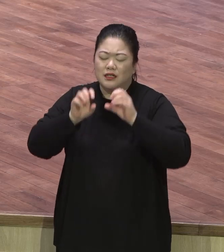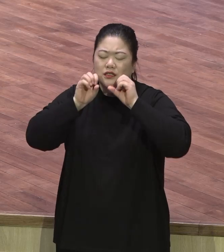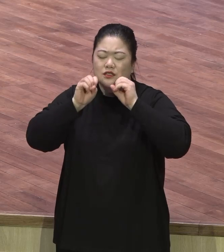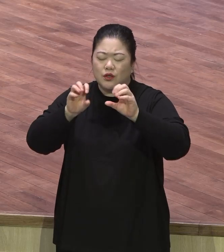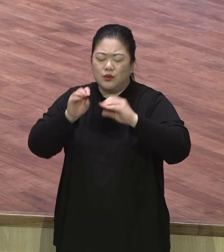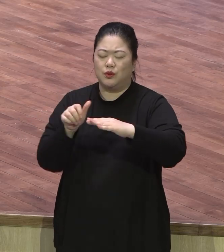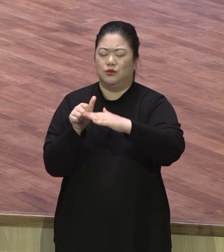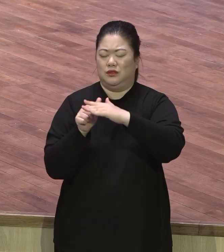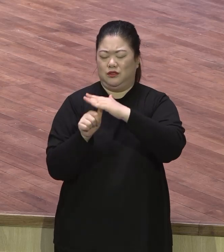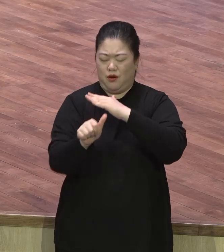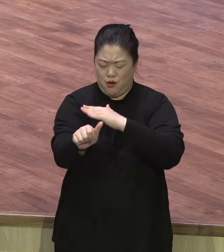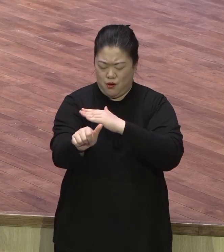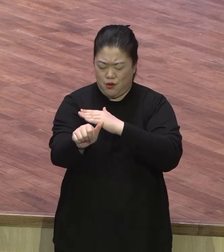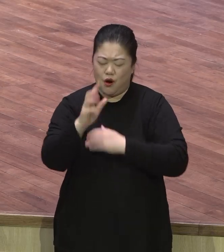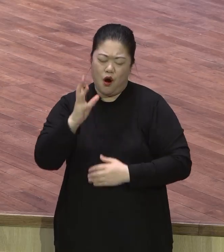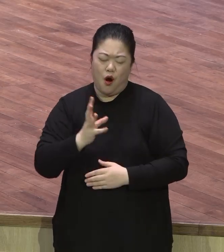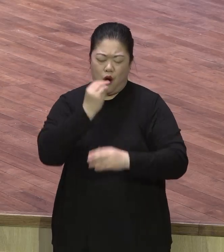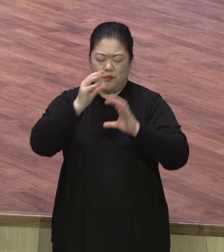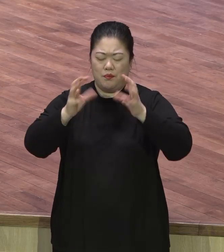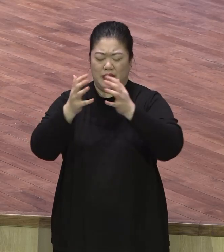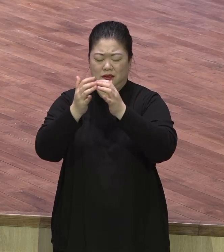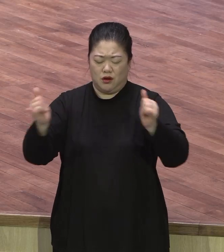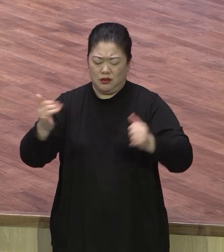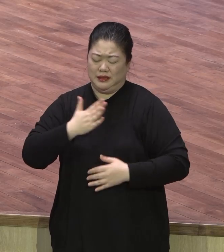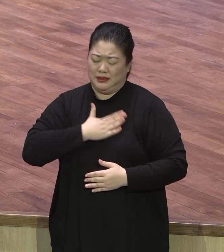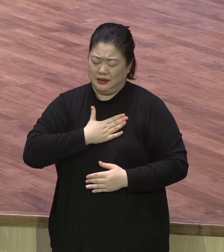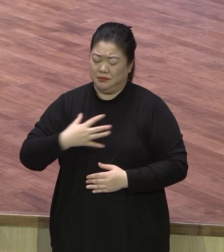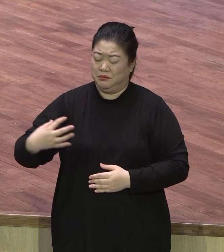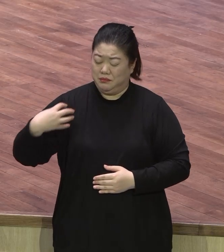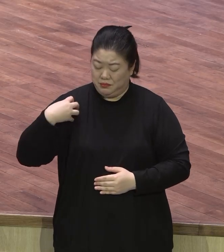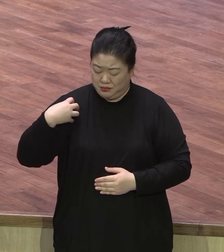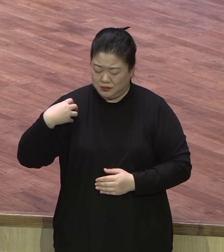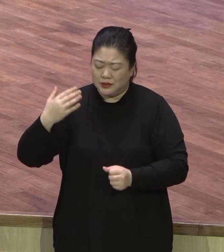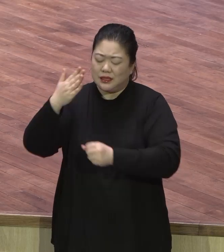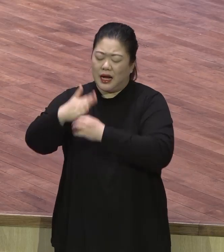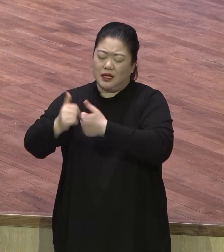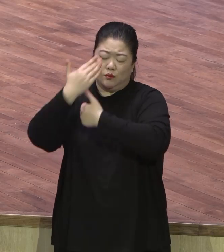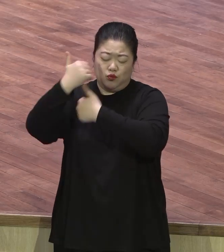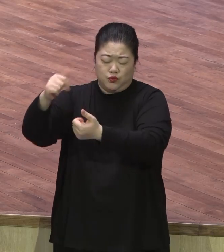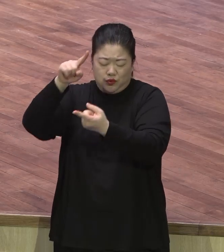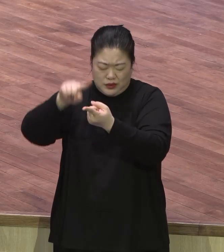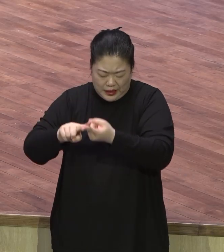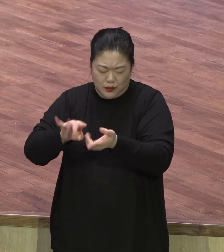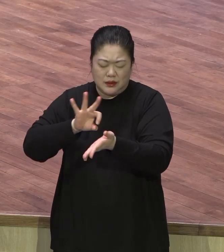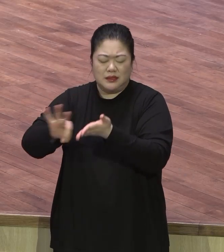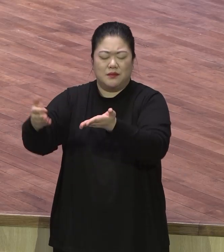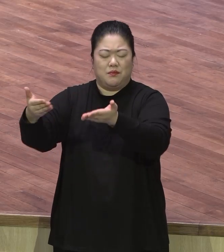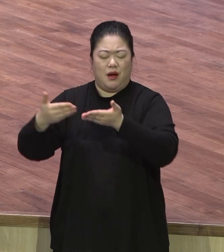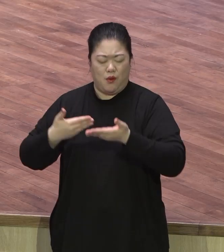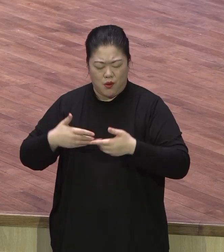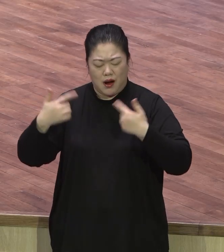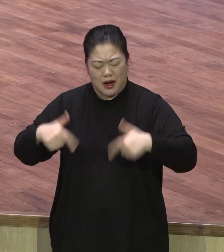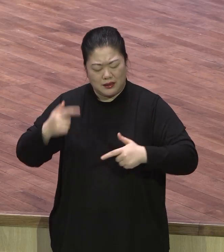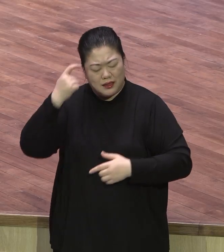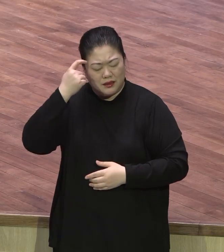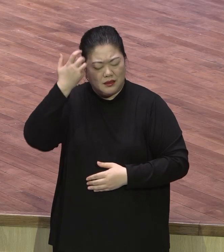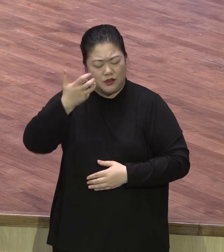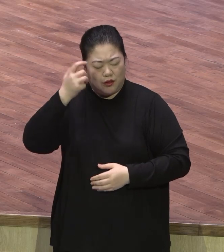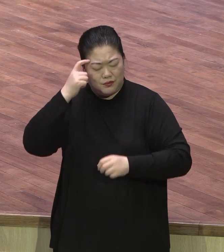성교의 주역으로 우리 예원계 모든 성도들이 은약 잡고 서임받는 정말로 깨어있는 성도를